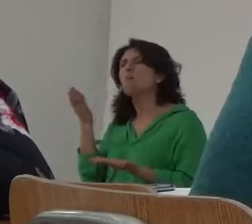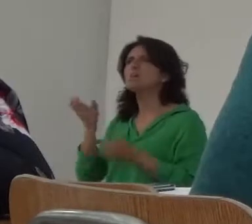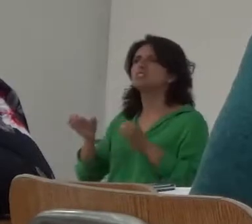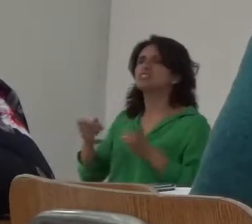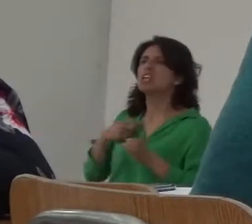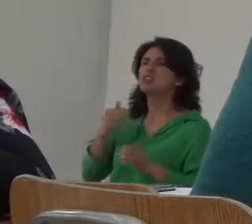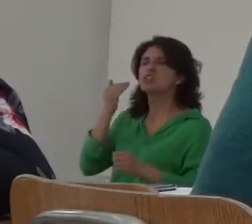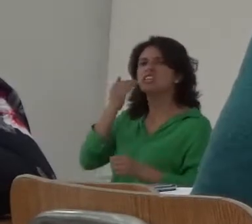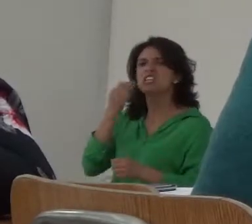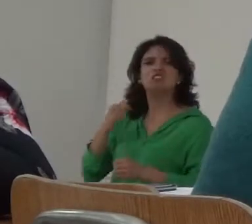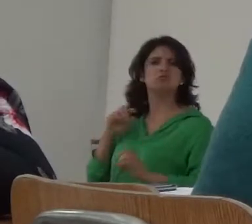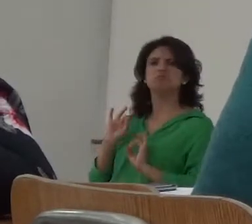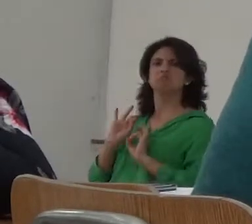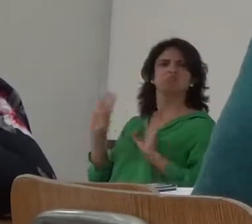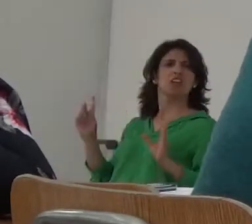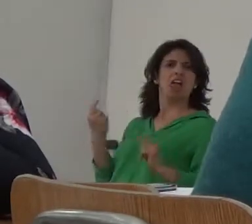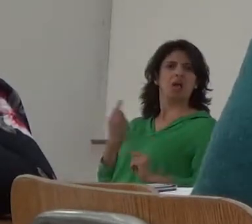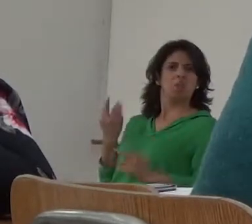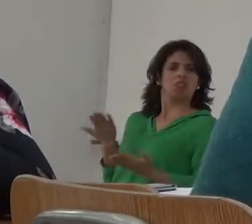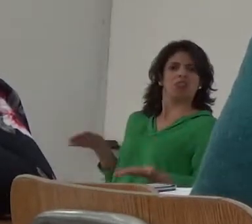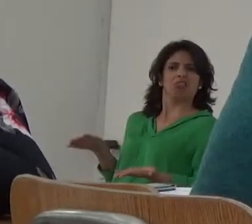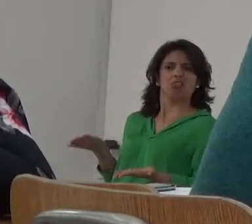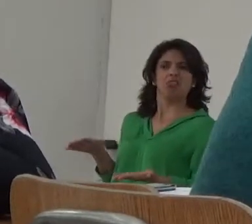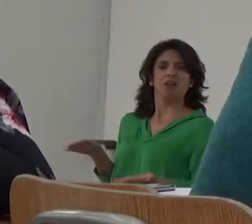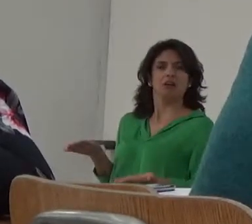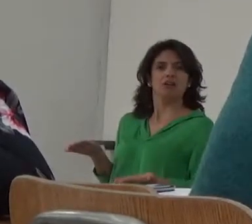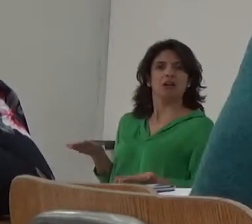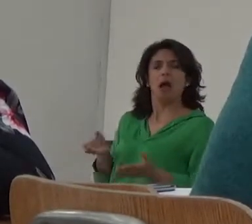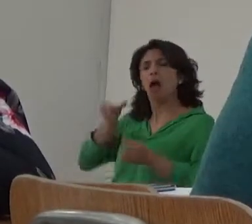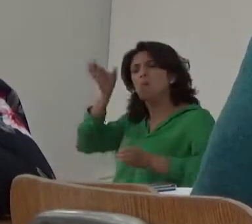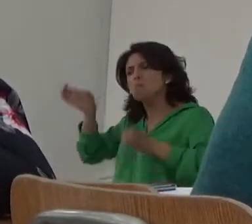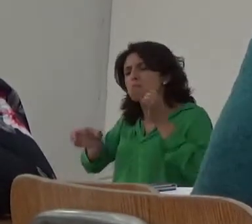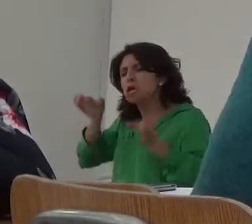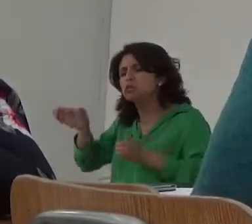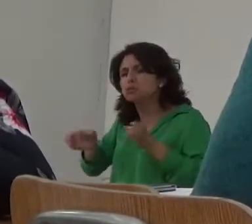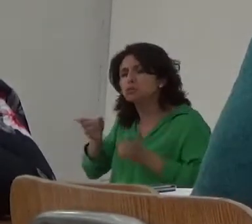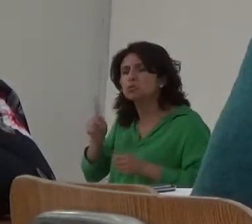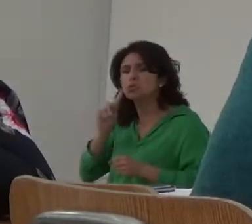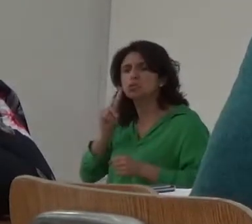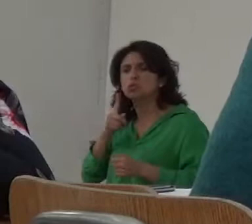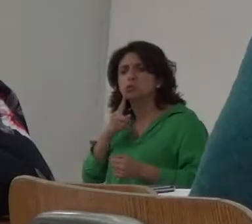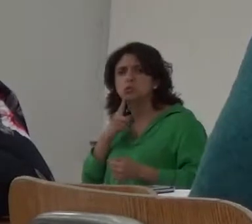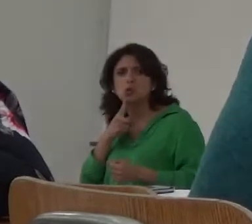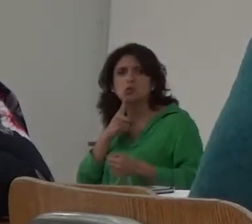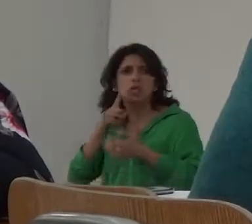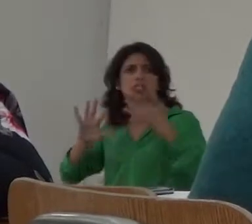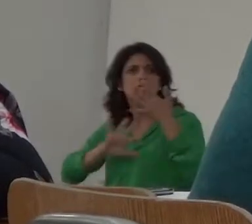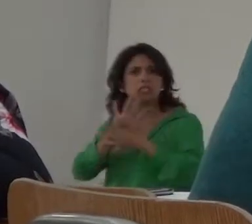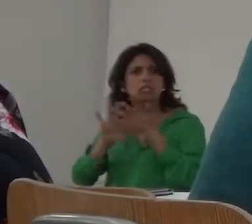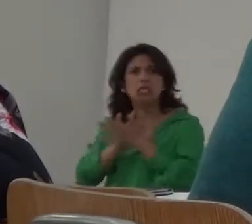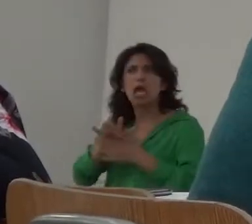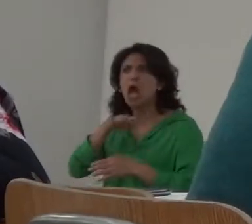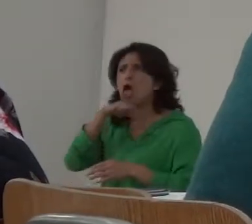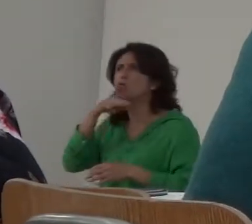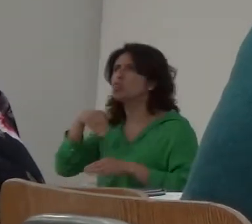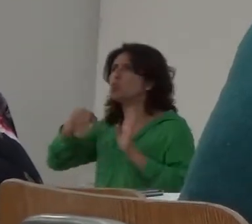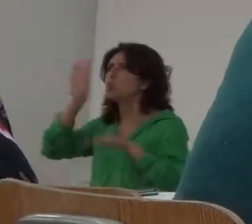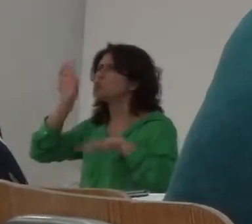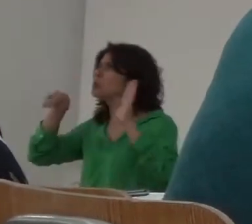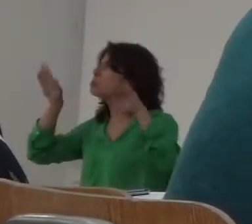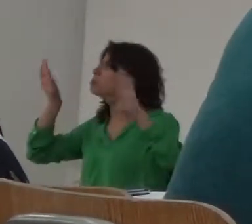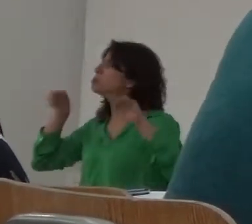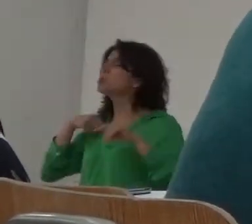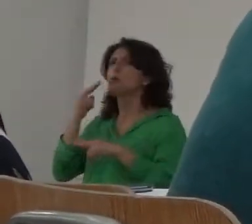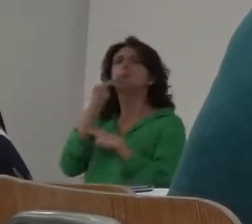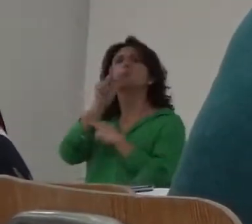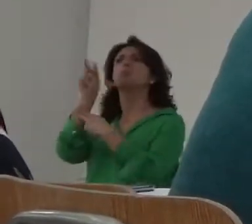niños. De hecho, para ellos las personas sordas son los que signan. Por lo tanto, muchos de adultos referentes que signan,